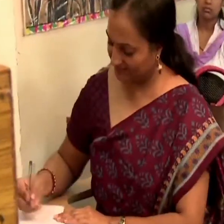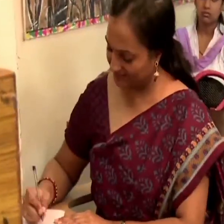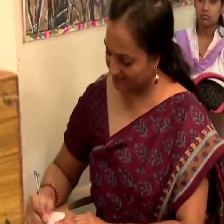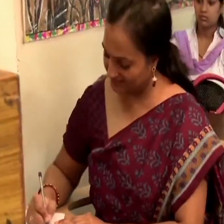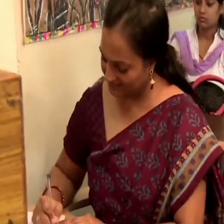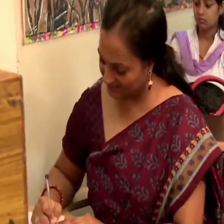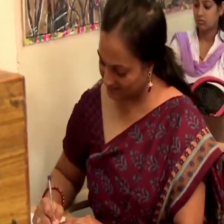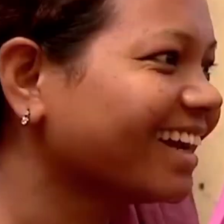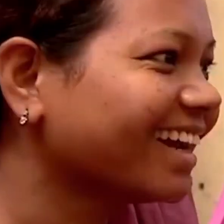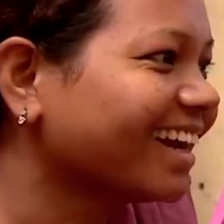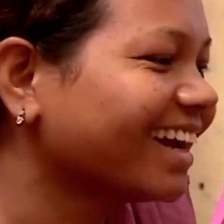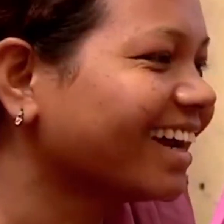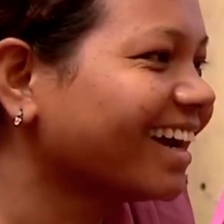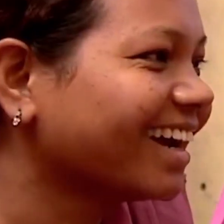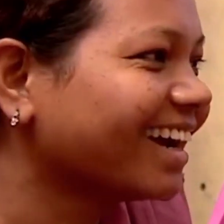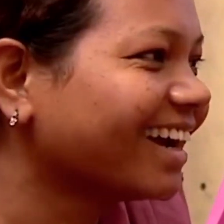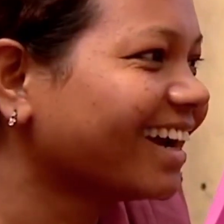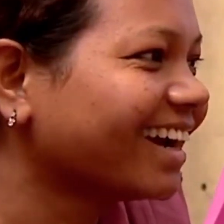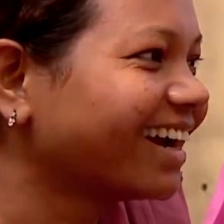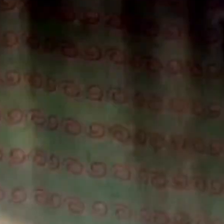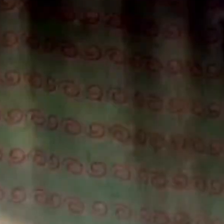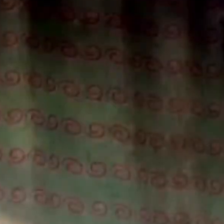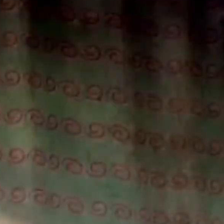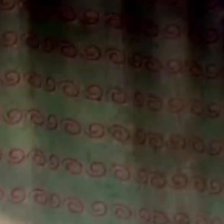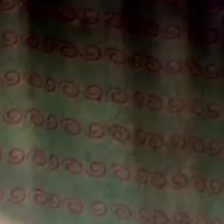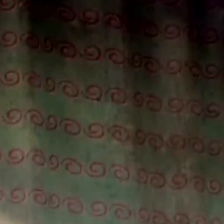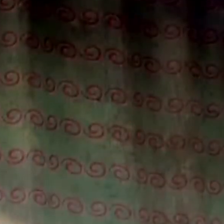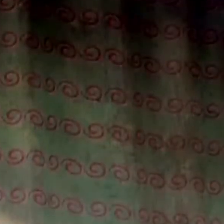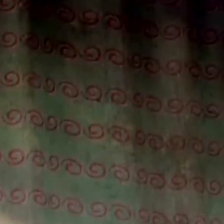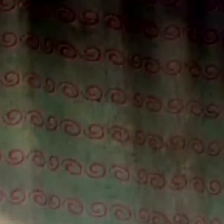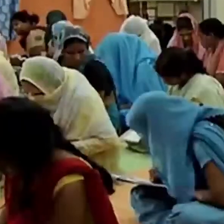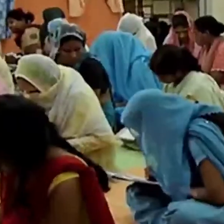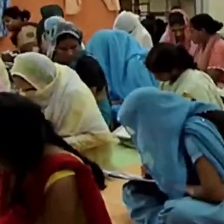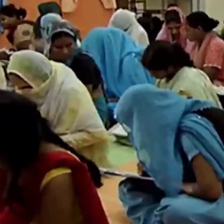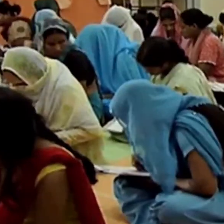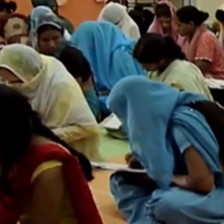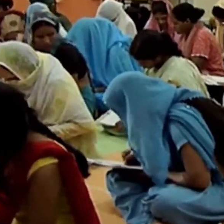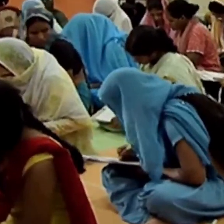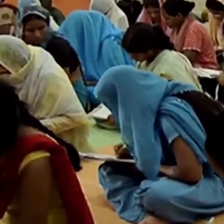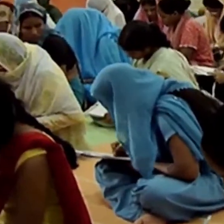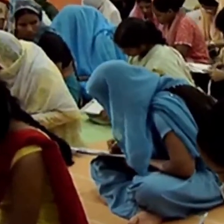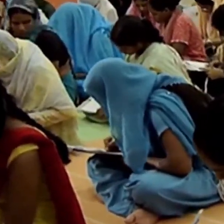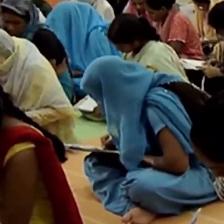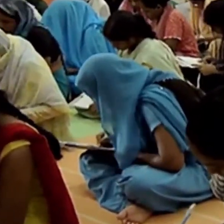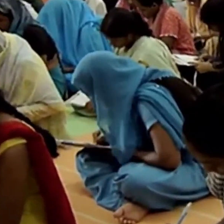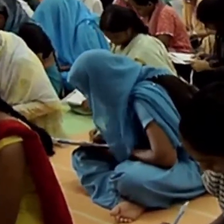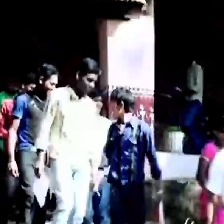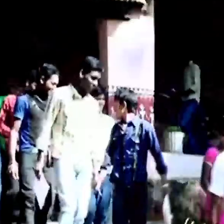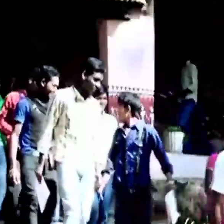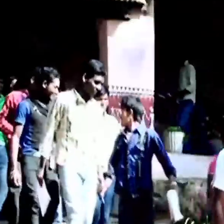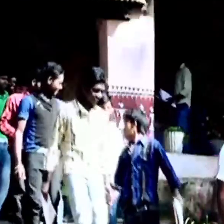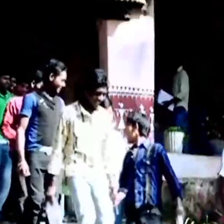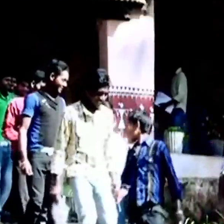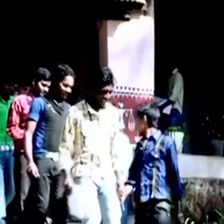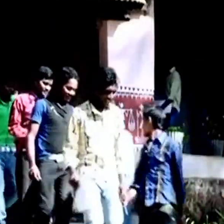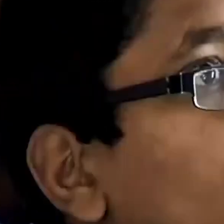हम कहीं पढ़े, वे विषय की लोच से युक्त हो। मित्रों